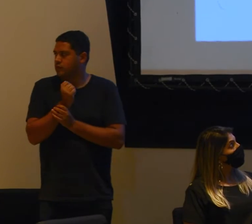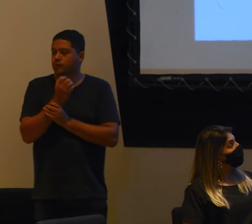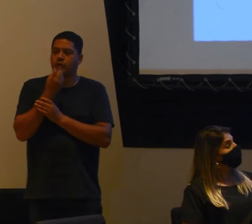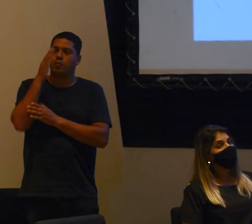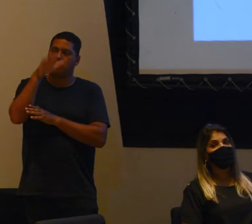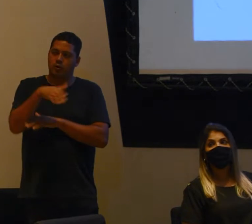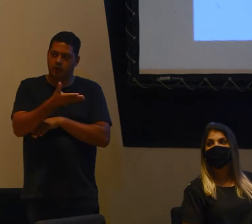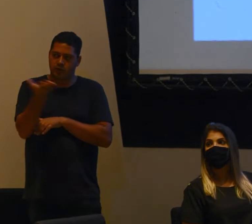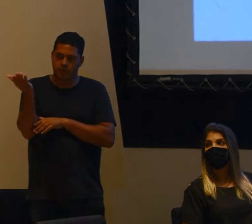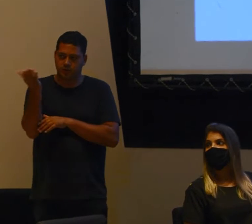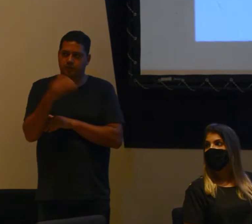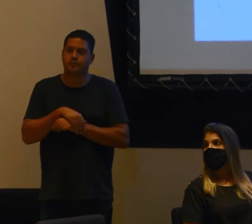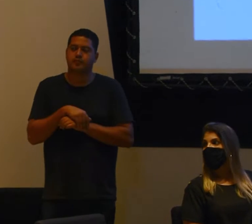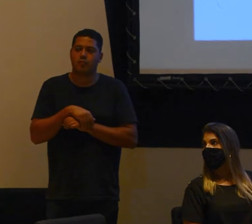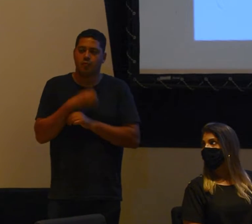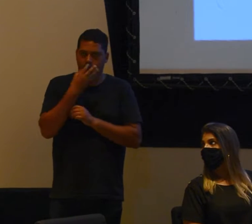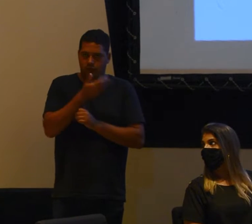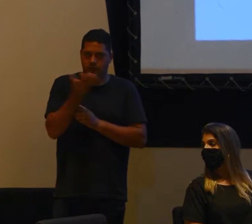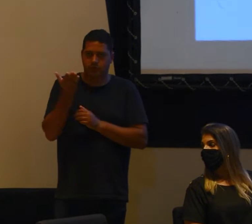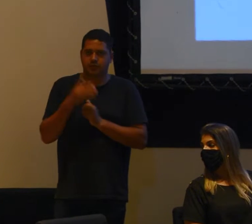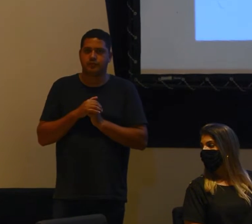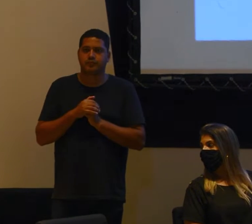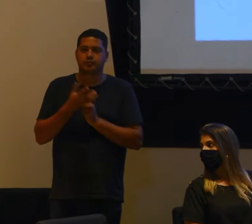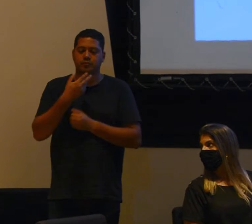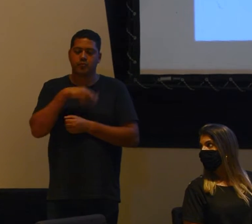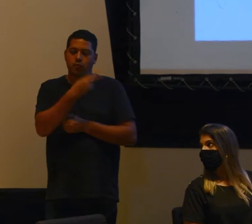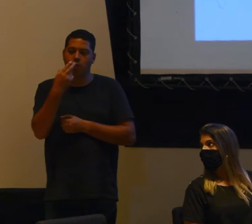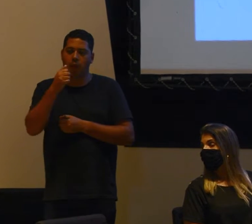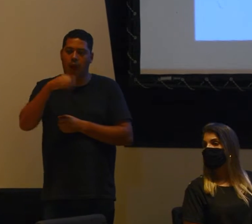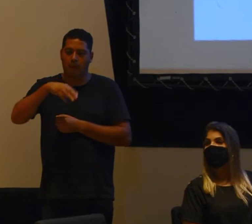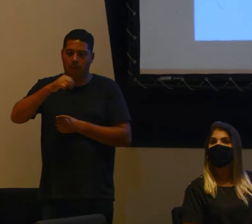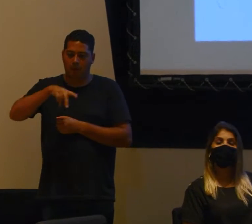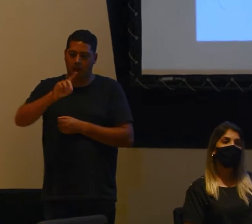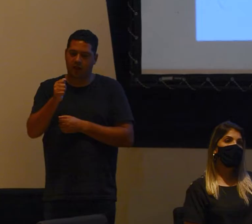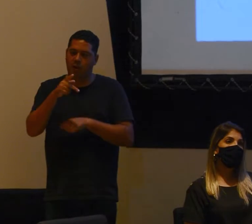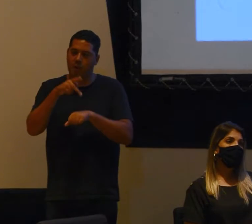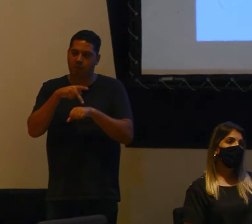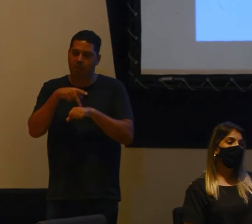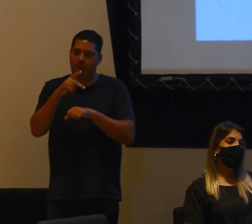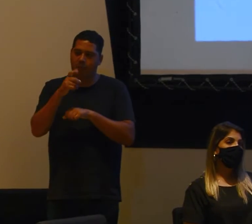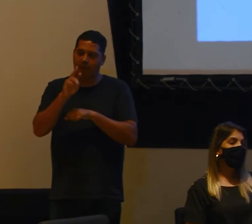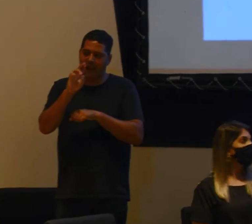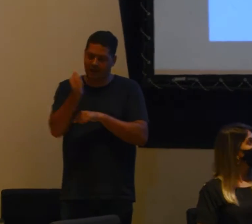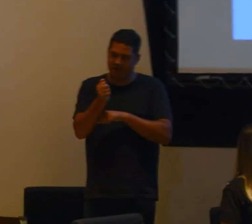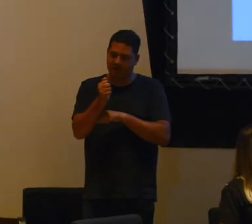Boa tarde, gente. Tudo bem? Meu nome é Amanda Pedra, um nome meio